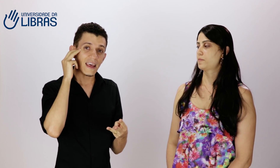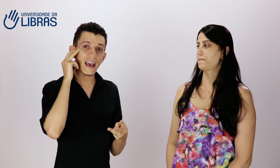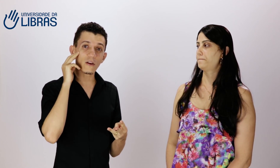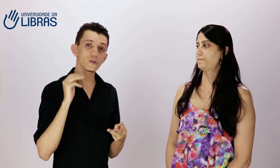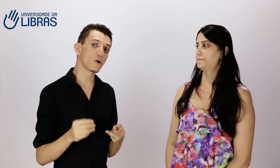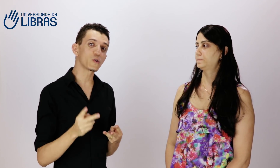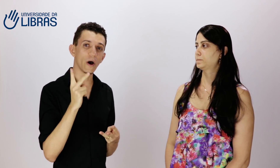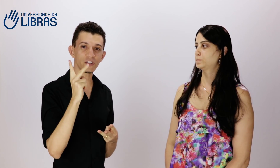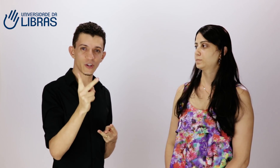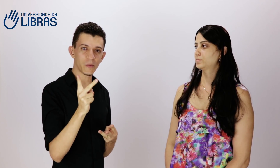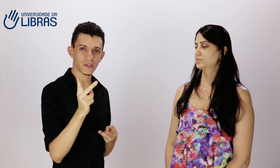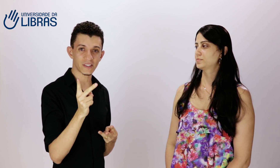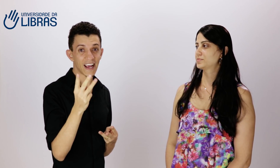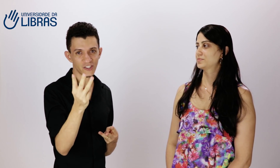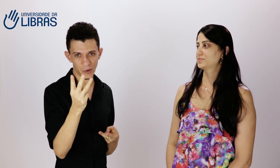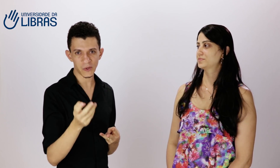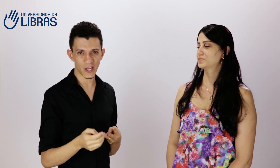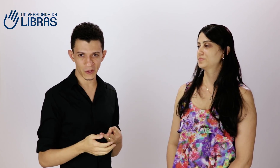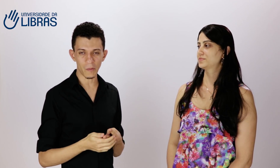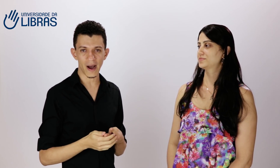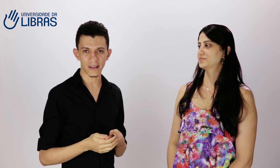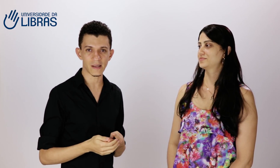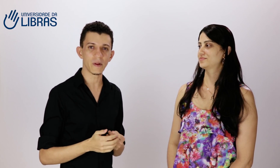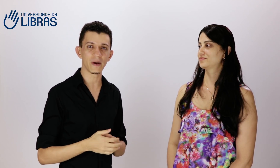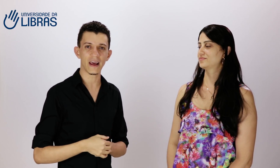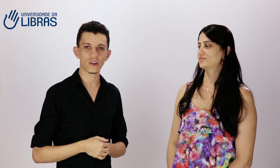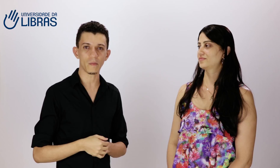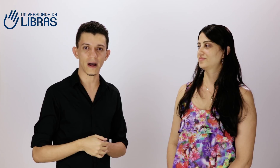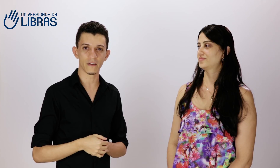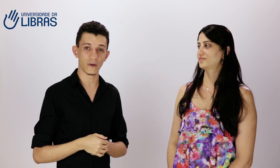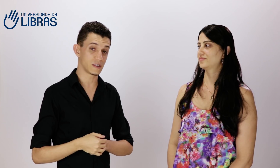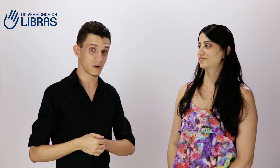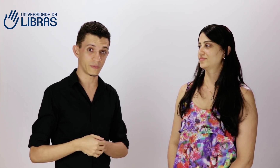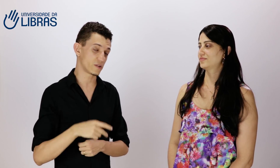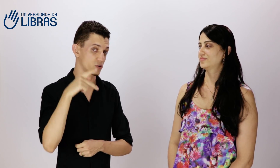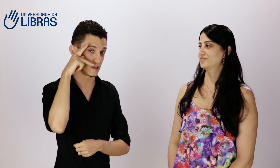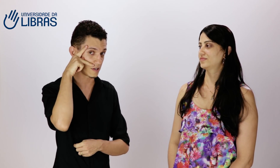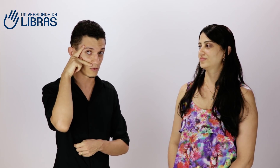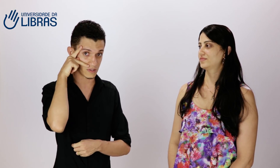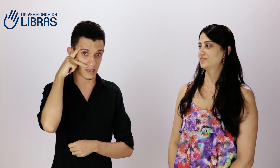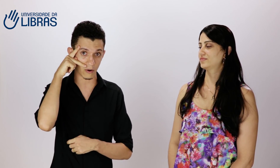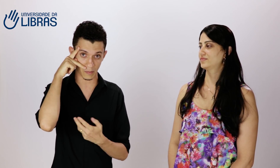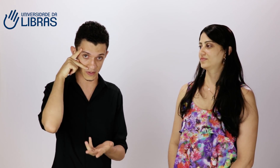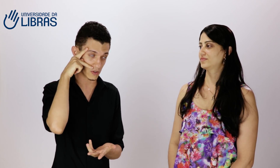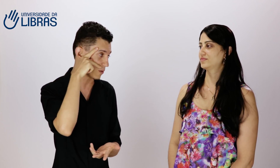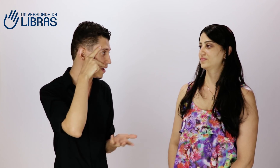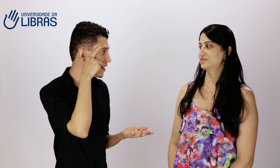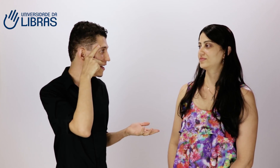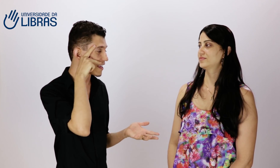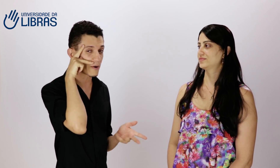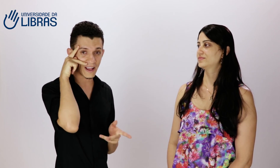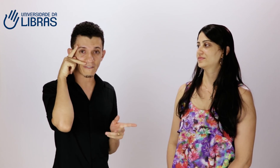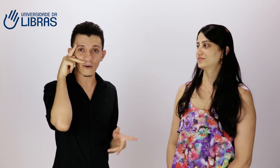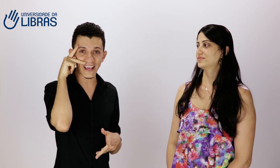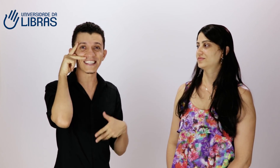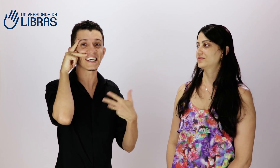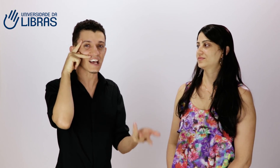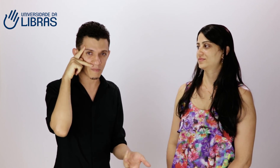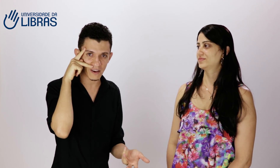E ela usou três tipos de retomadas. A primeira retomada foi simplesmente utilizando o sinal da pessoa, que é o que ela falou que ela já sabia